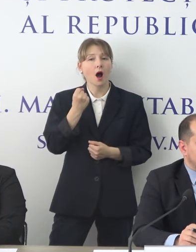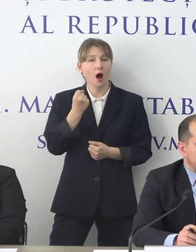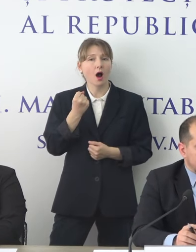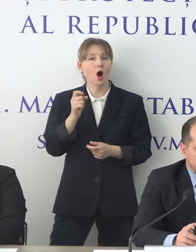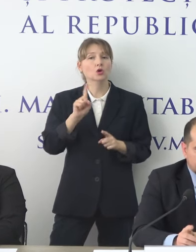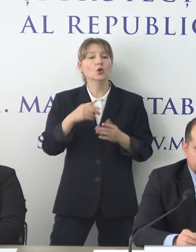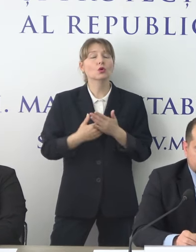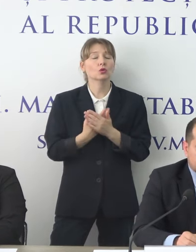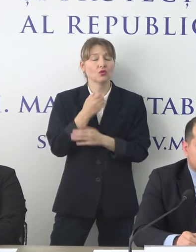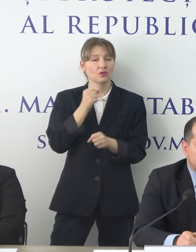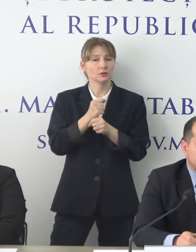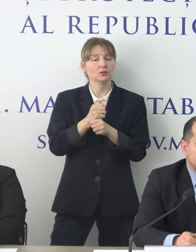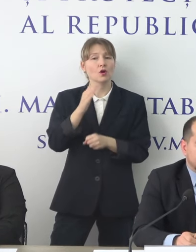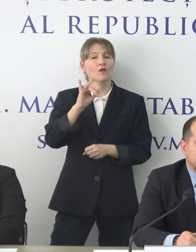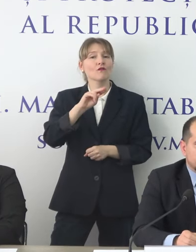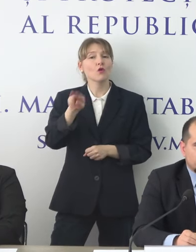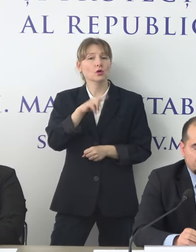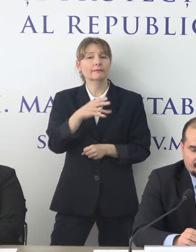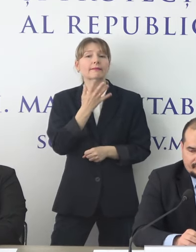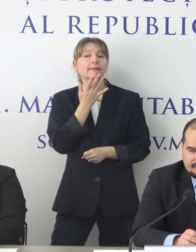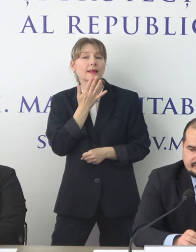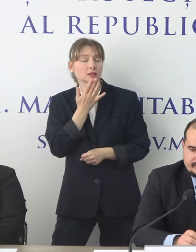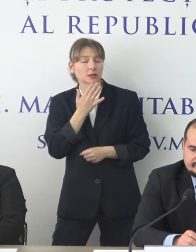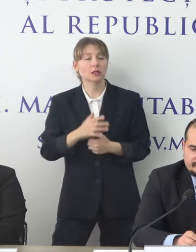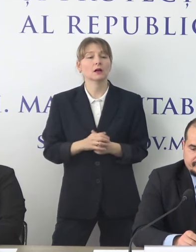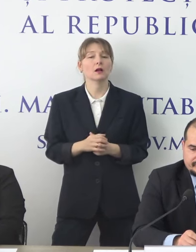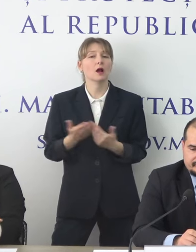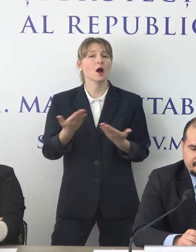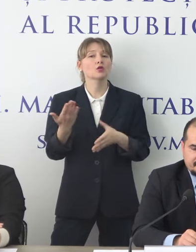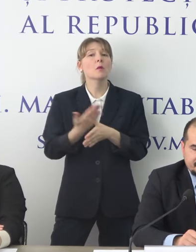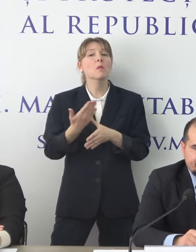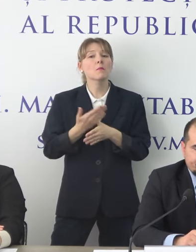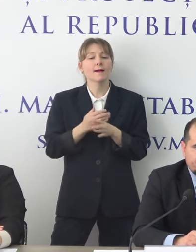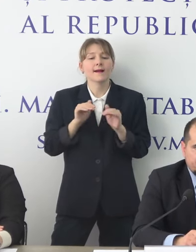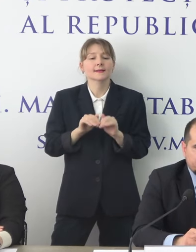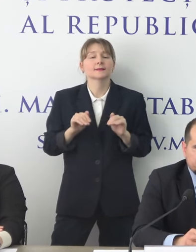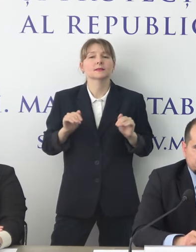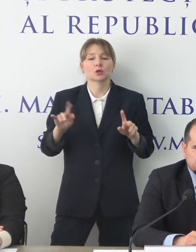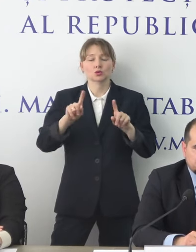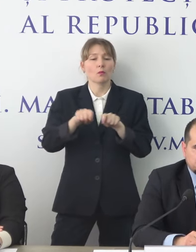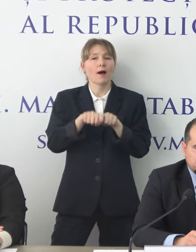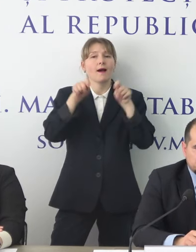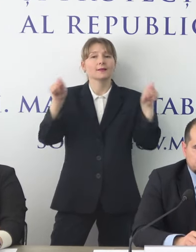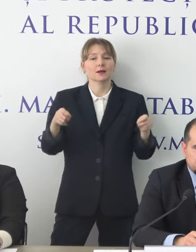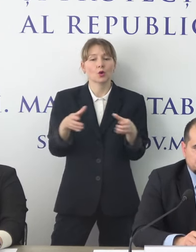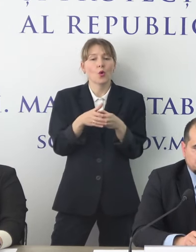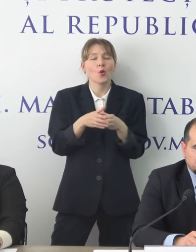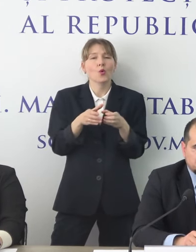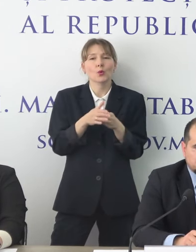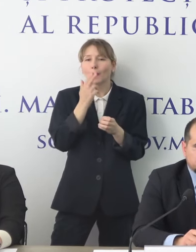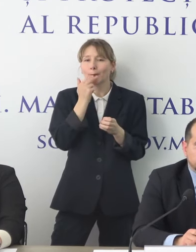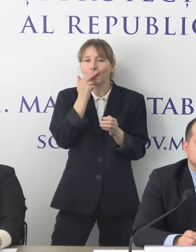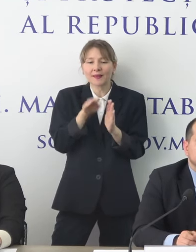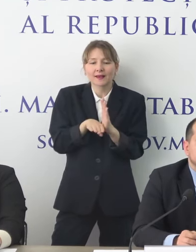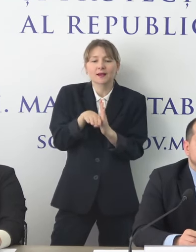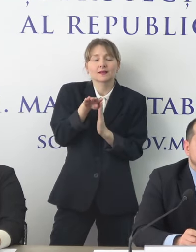dezvoltat Fondul Național de Creșe, care ajută grădinițele să deschidă grupe de creșe pentru copiii